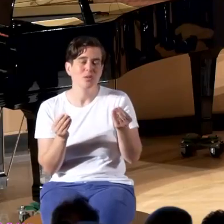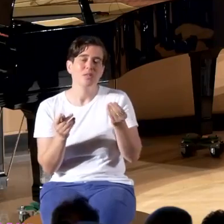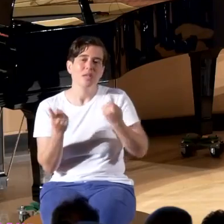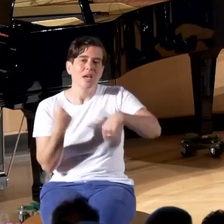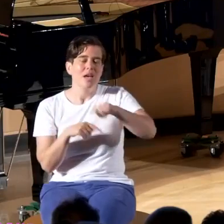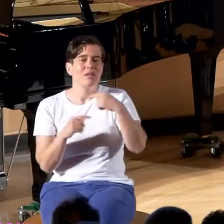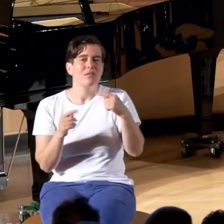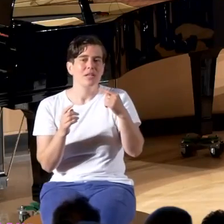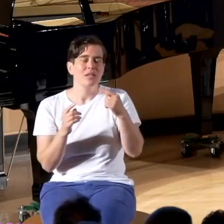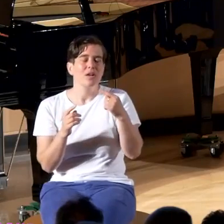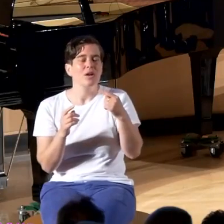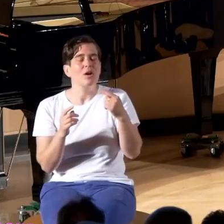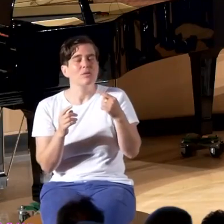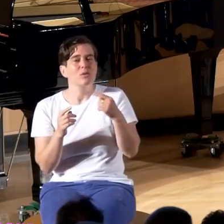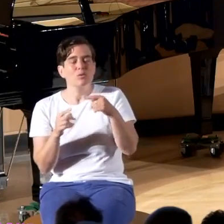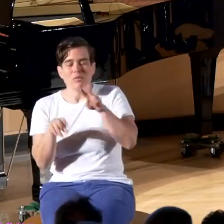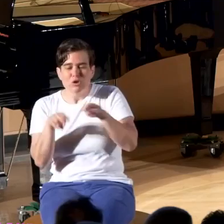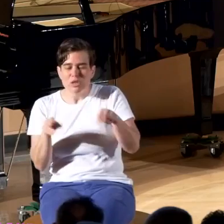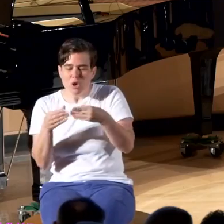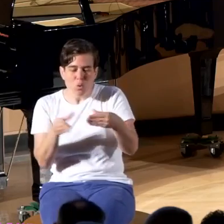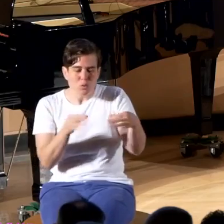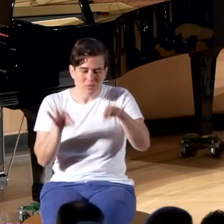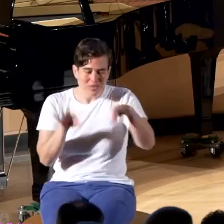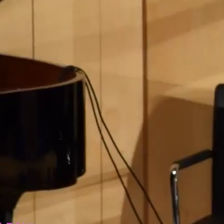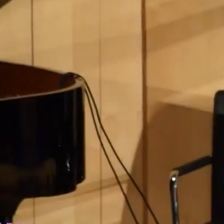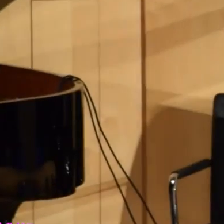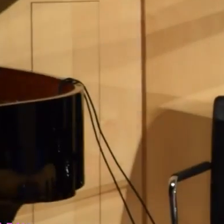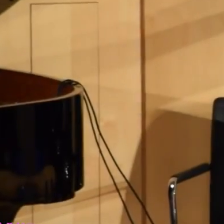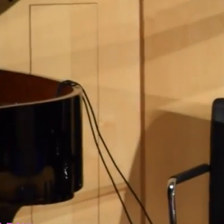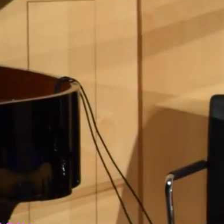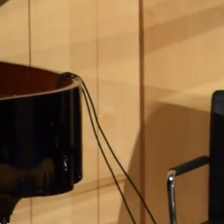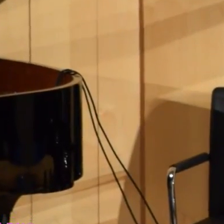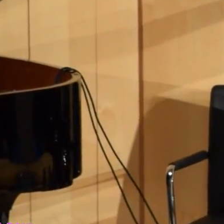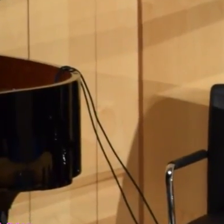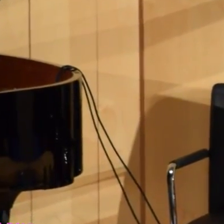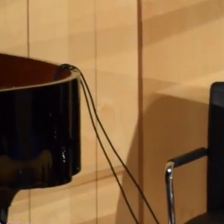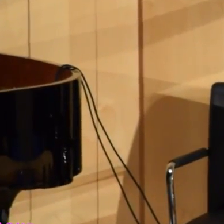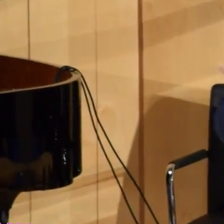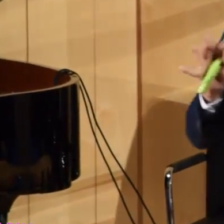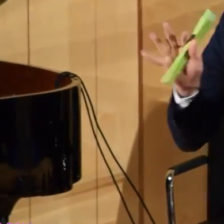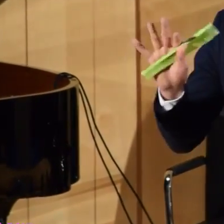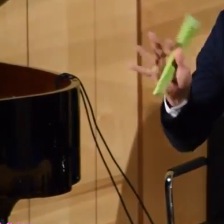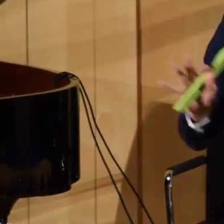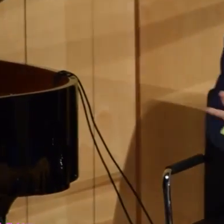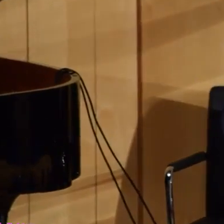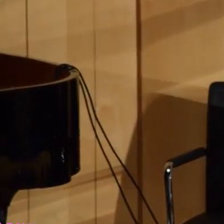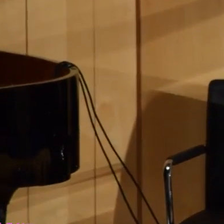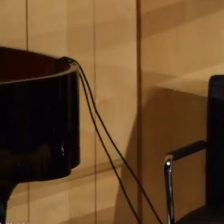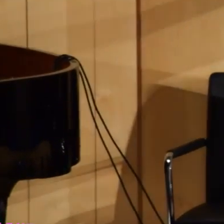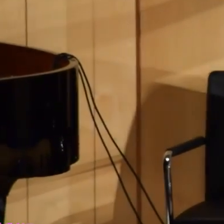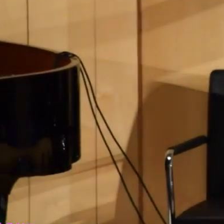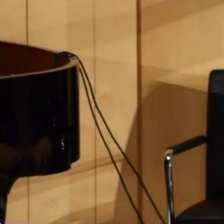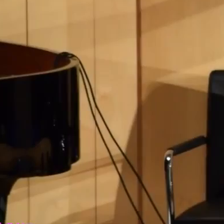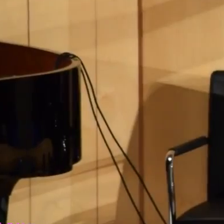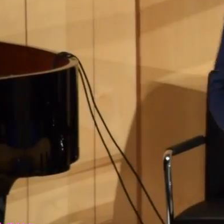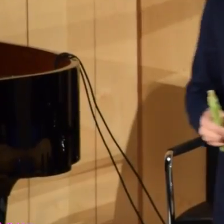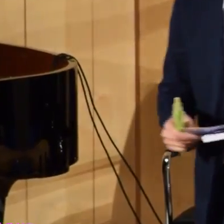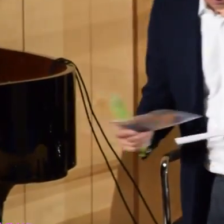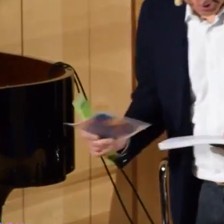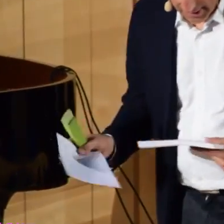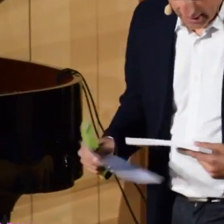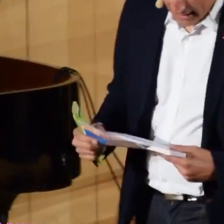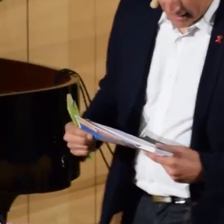einem Großen und Ganzen zusammenführen. Wir machen das Ganze auch im Gegensatz zu Olympia ohne Doping. Hier und da vielleicht ein bisschen Truvada, aber das ist okay